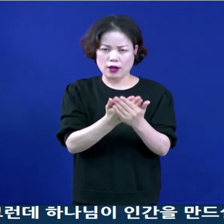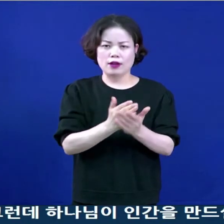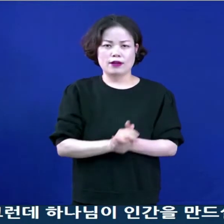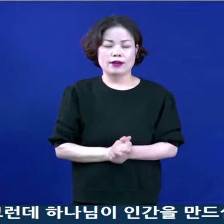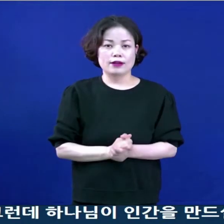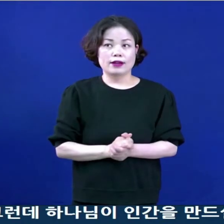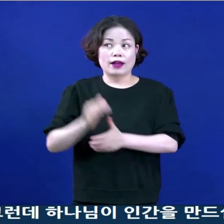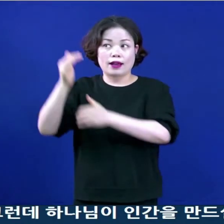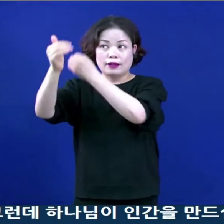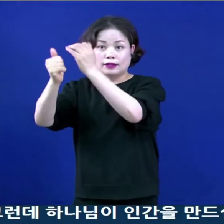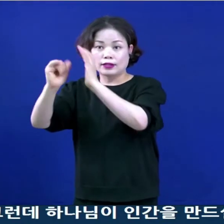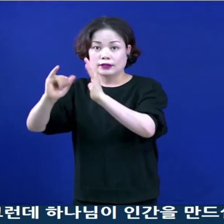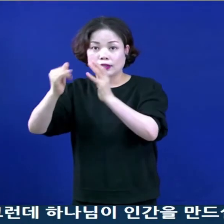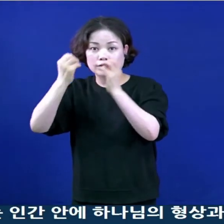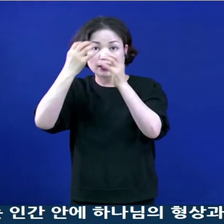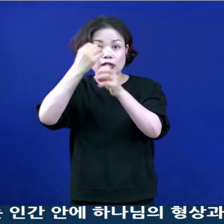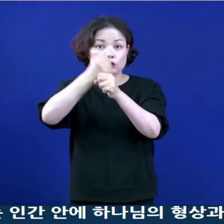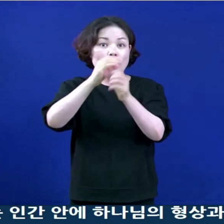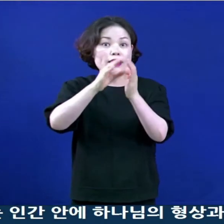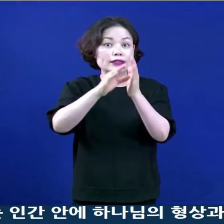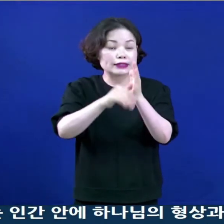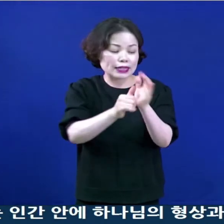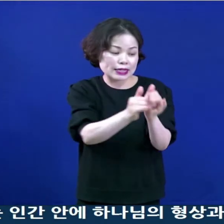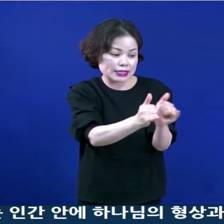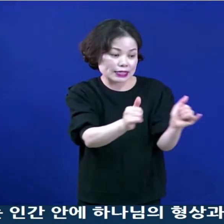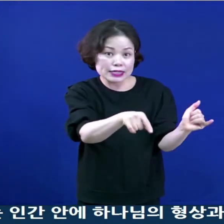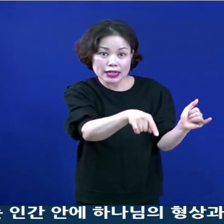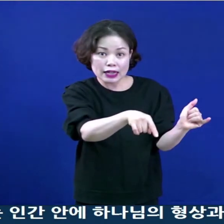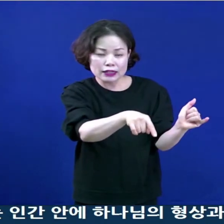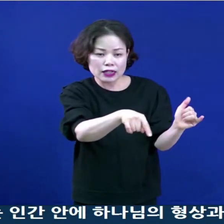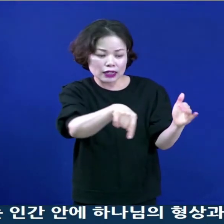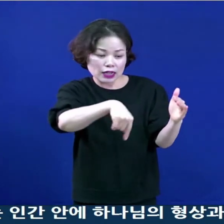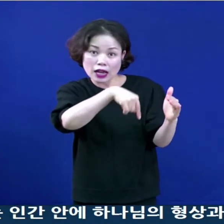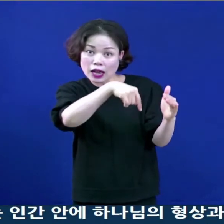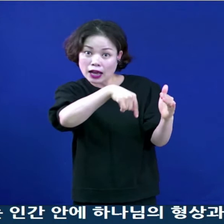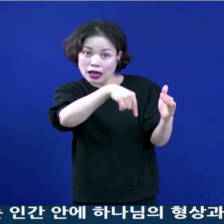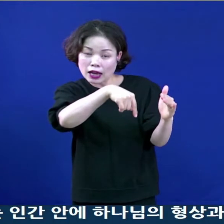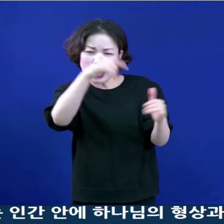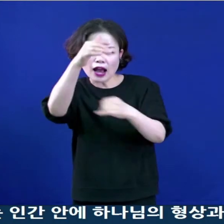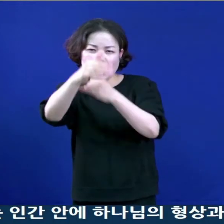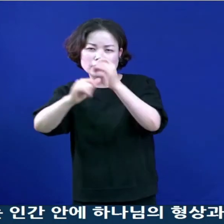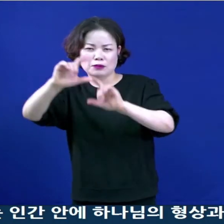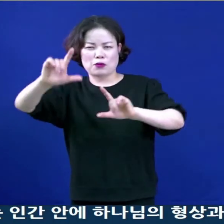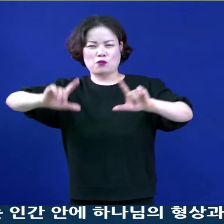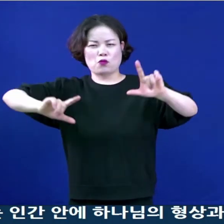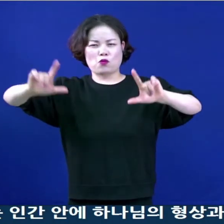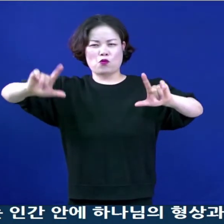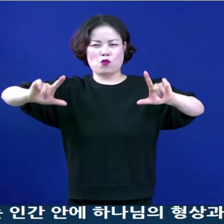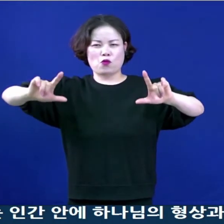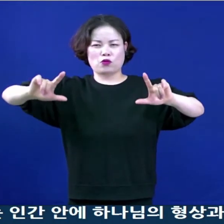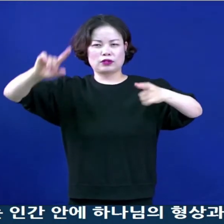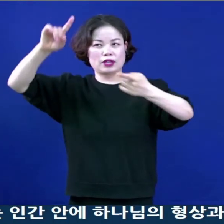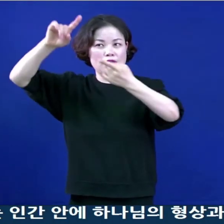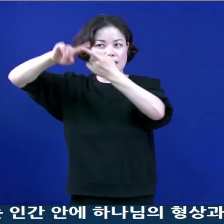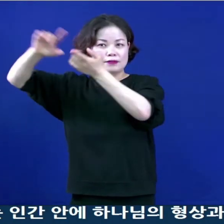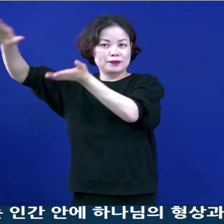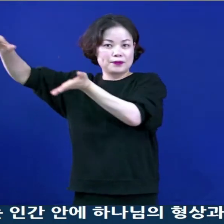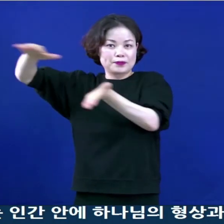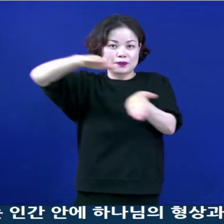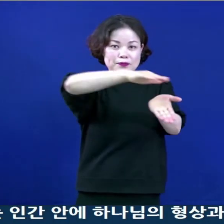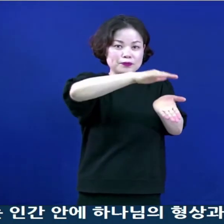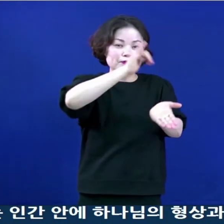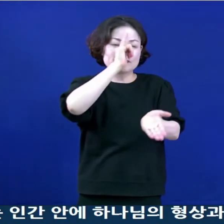됩니다. 하나님이 세상을 창조하실 때 인간의 속에는 하나님의 모양과 형상이 있었다는